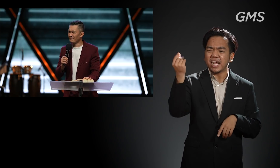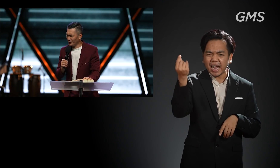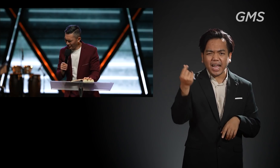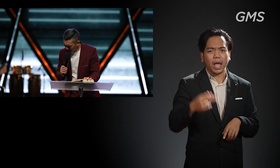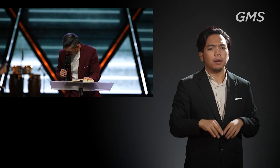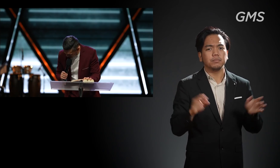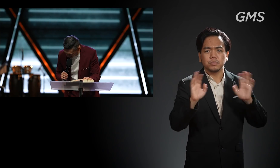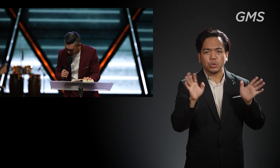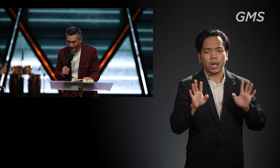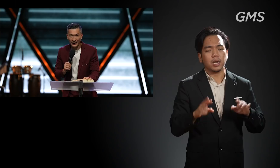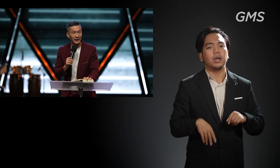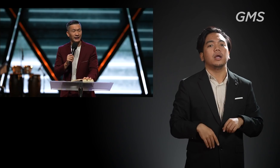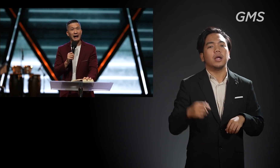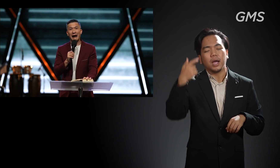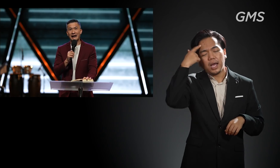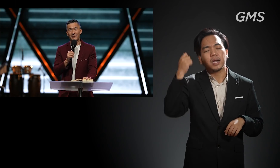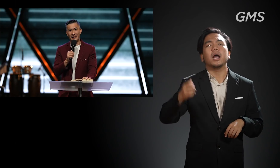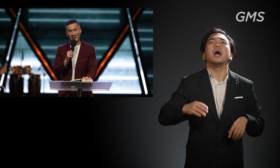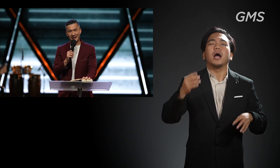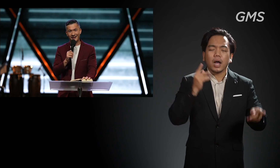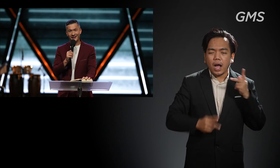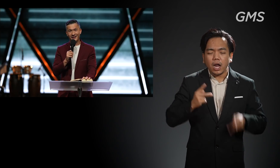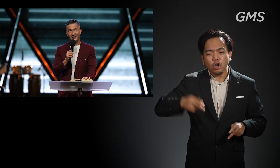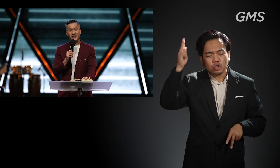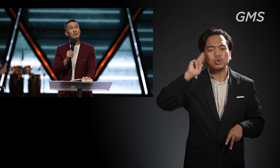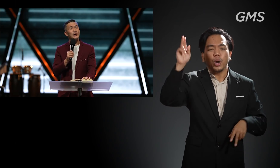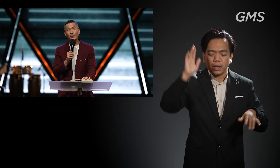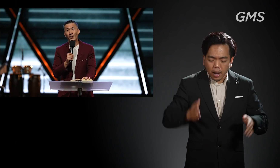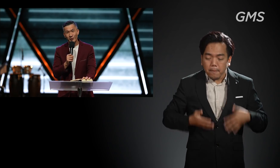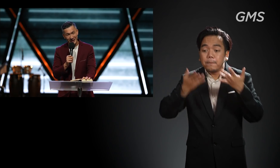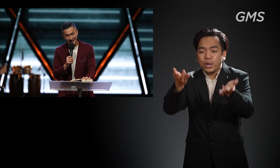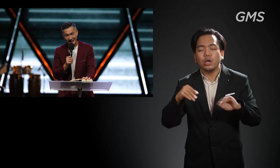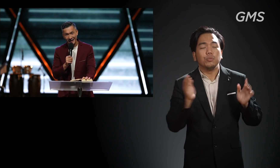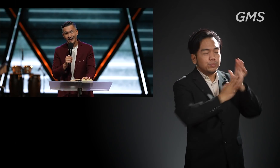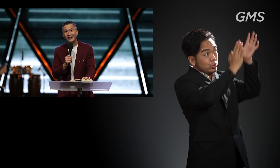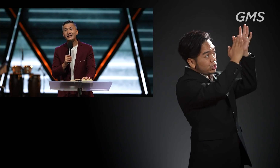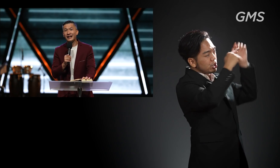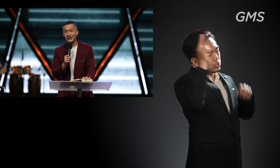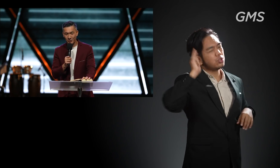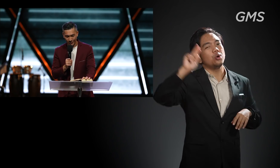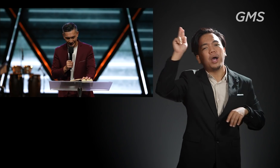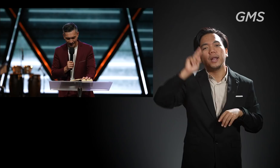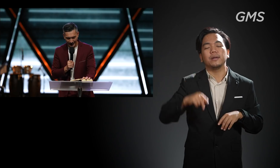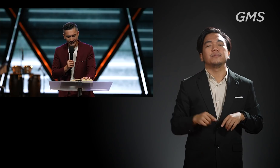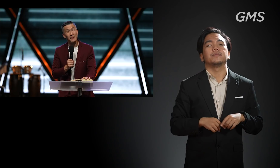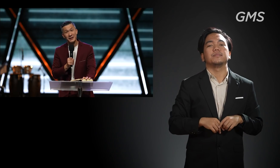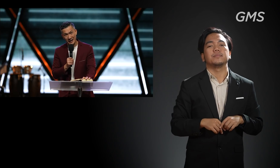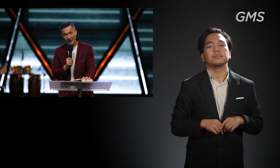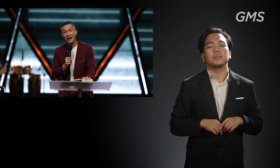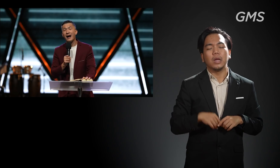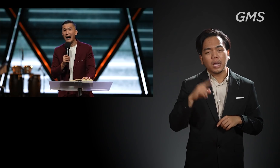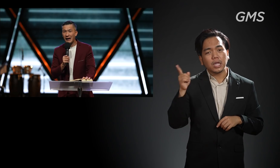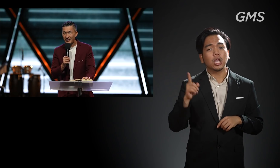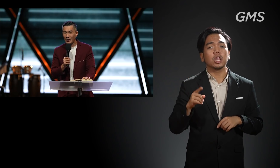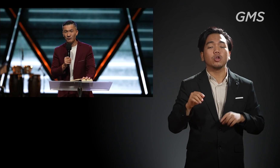kasih, ya puji Tuhan, kita berkata kita nggak layak menerimanya. Semua itu bonus saja, segala sesuatu ditambahkan. Tapi